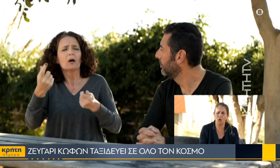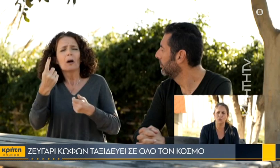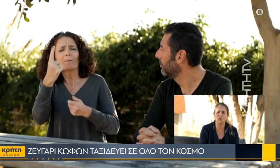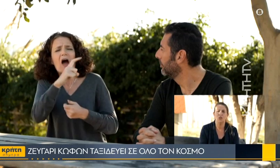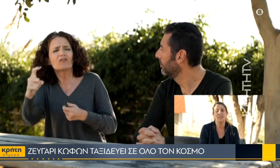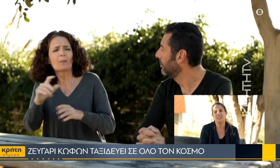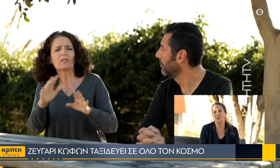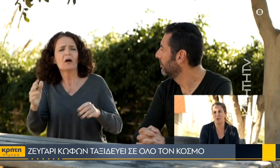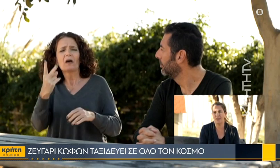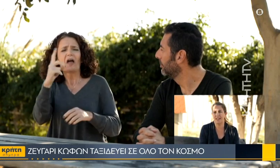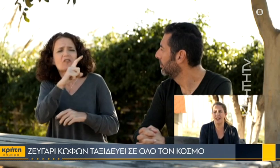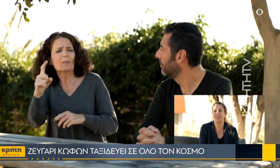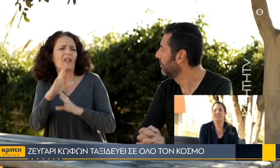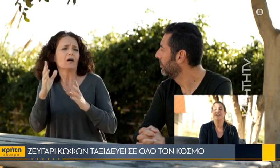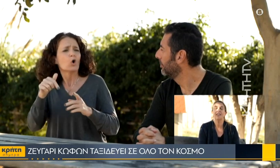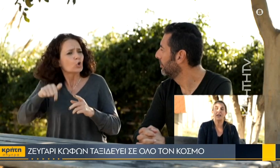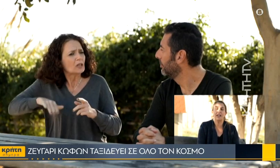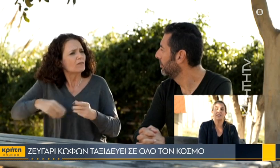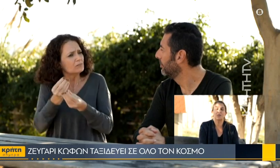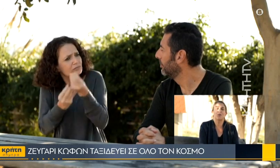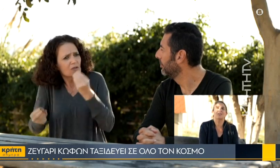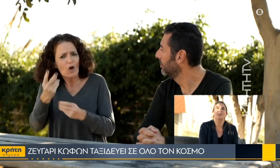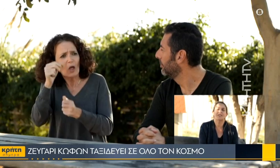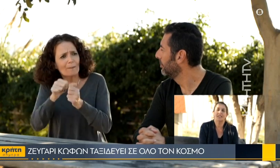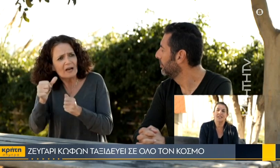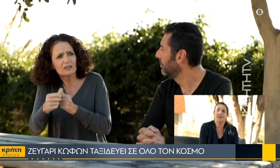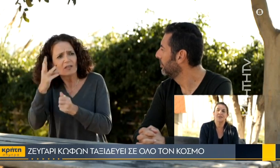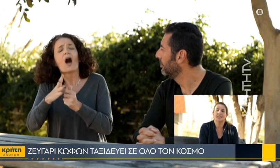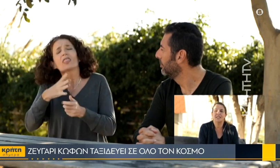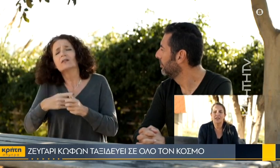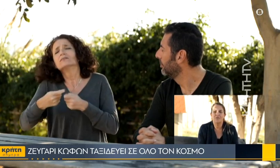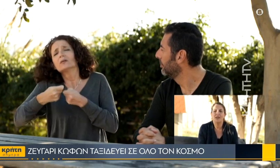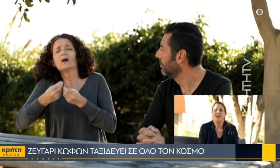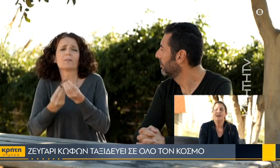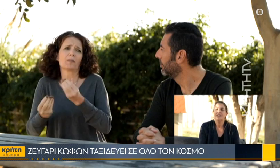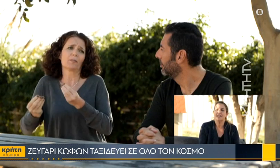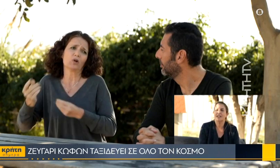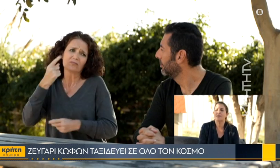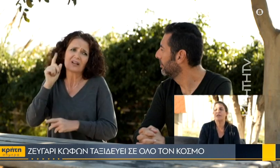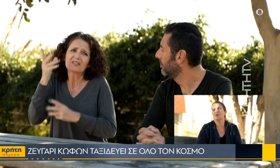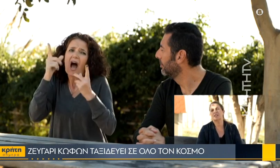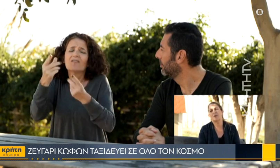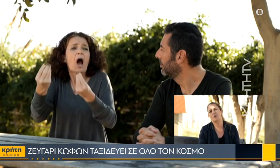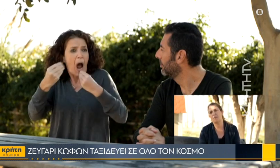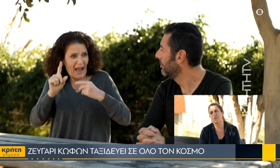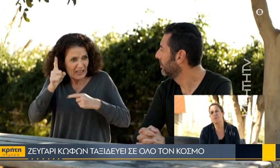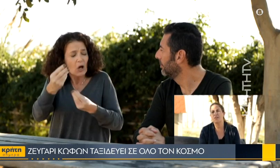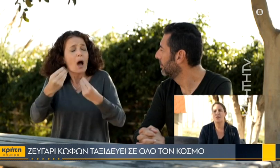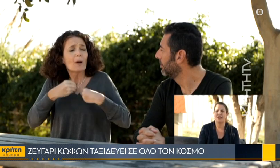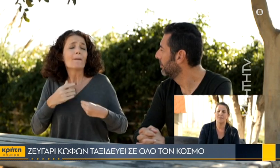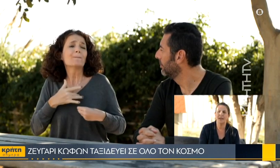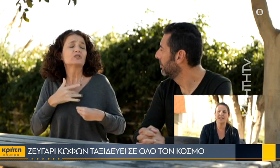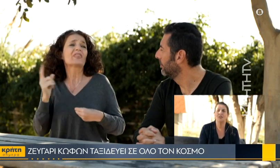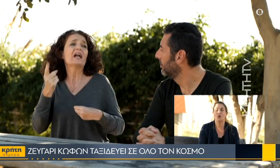άλλους κόσμους, σίγουρα με έχει αλλάξει. Και να σας πω ότι ξεκινήσαμε να ταξιδεύουμε στην αρχή πηγαίνοντας κάπου για μια